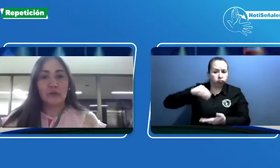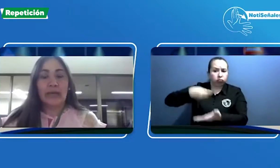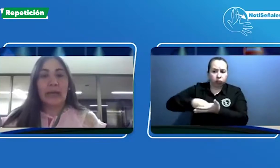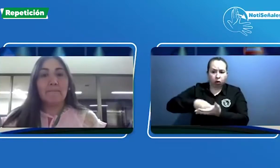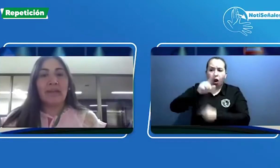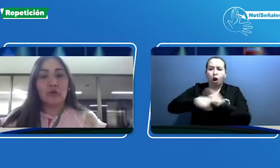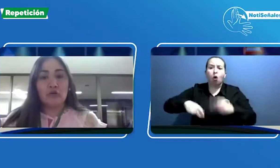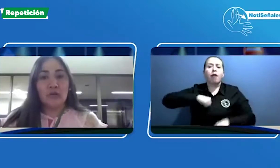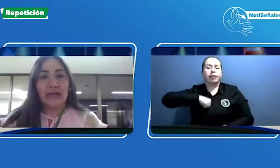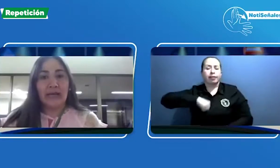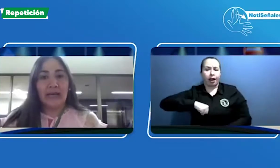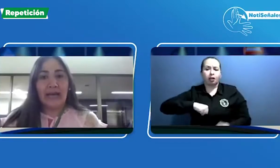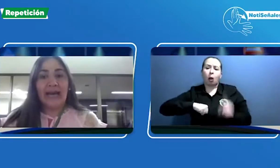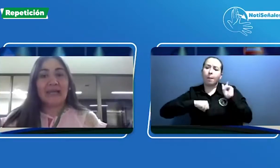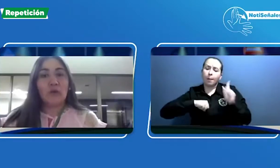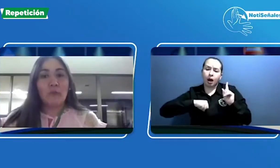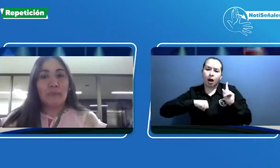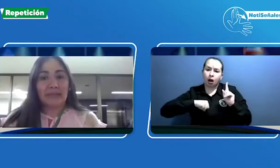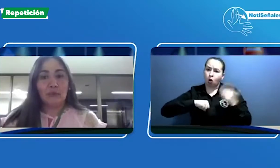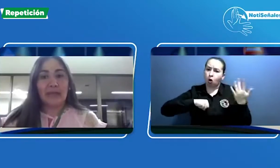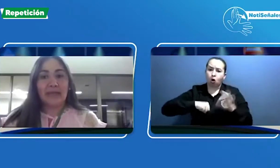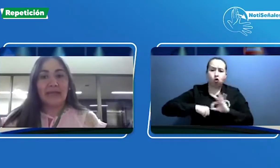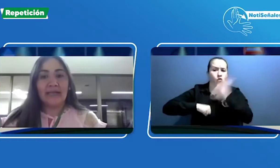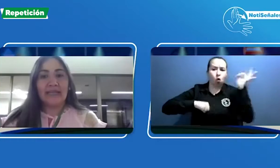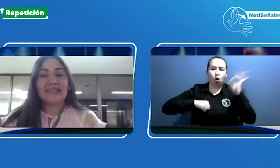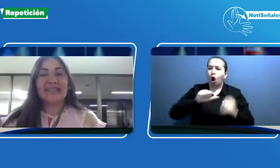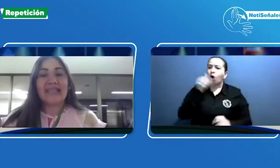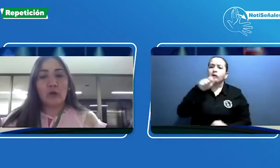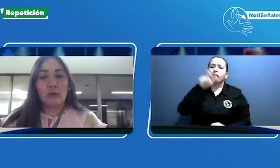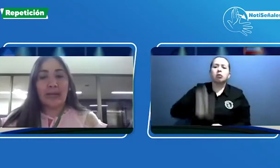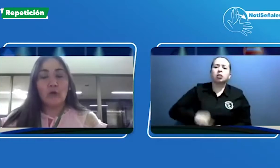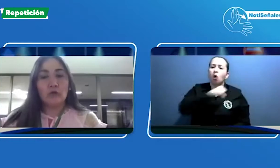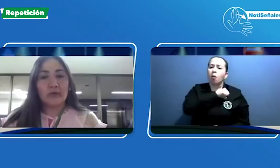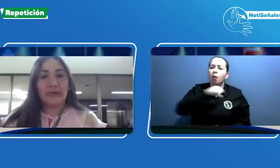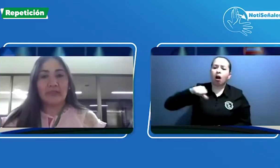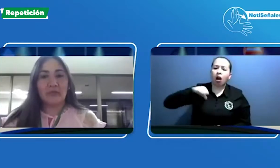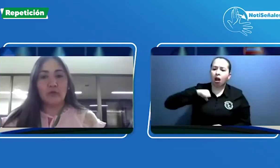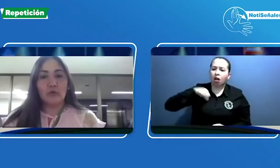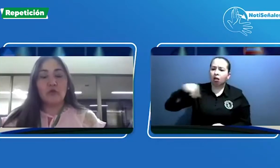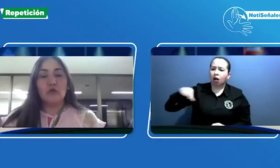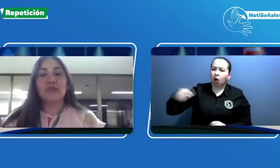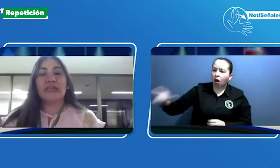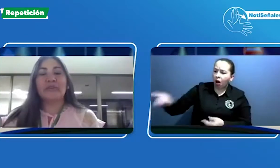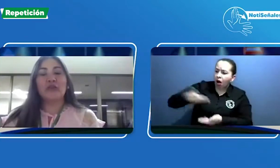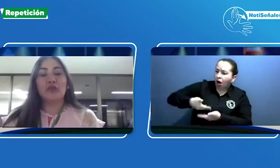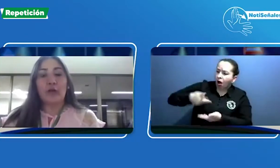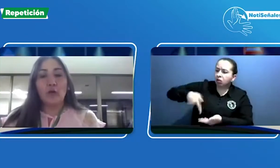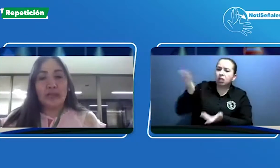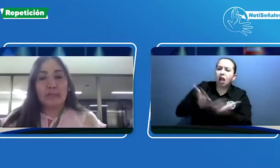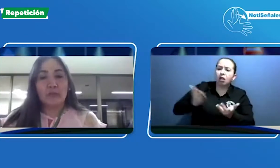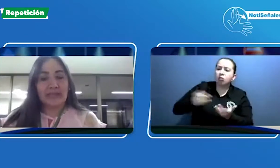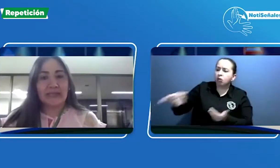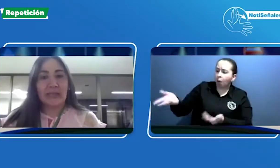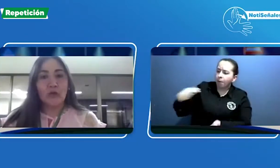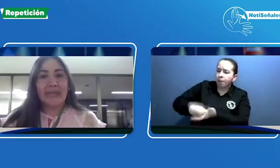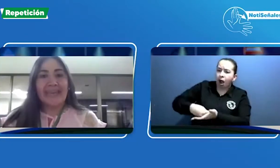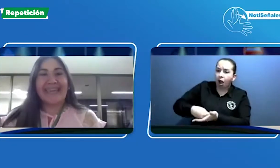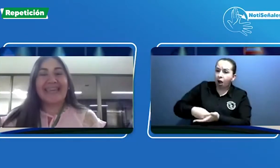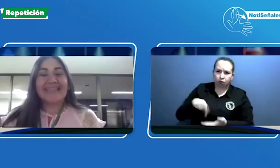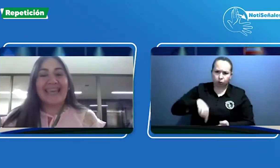derecho pero nunca a ningún particular se le cobra un servicio un servicio que hoy hemos